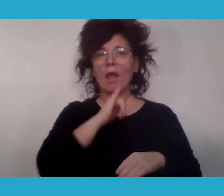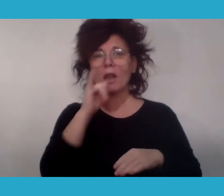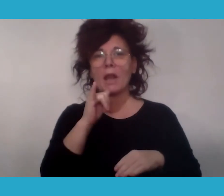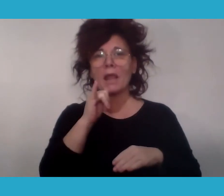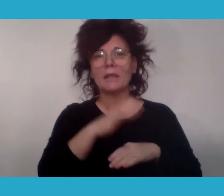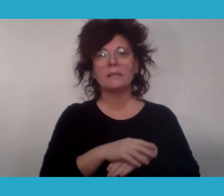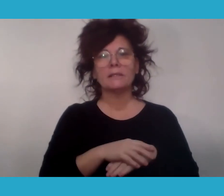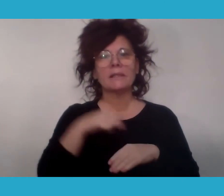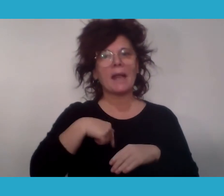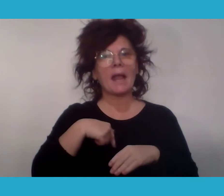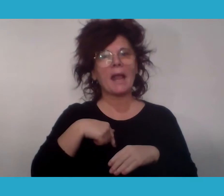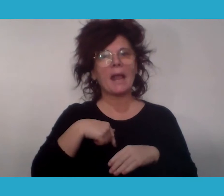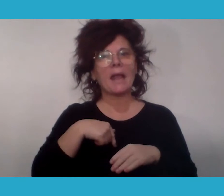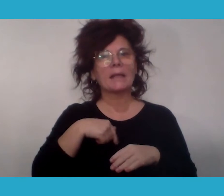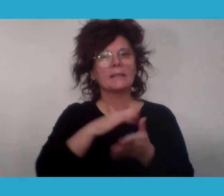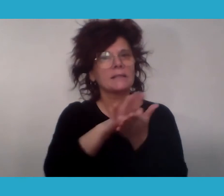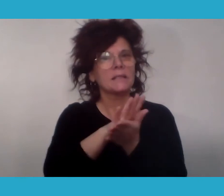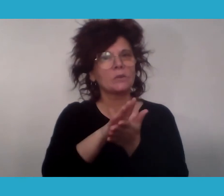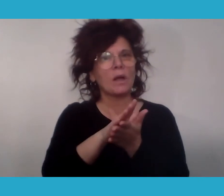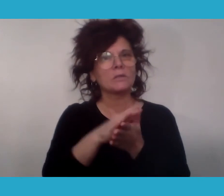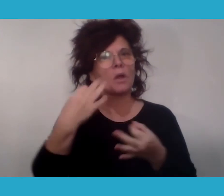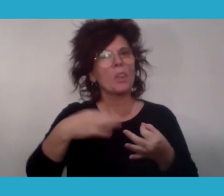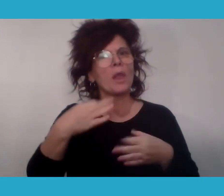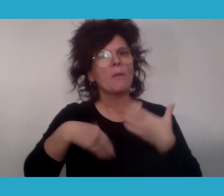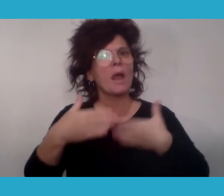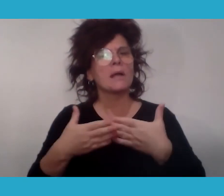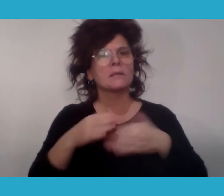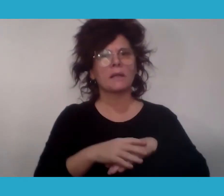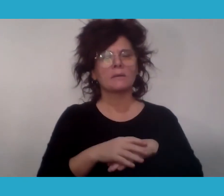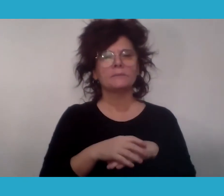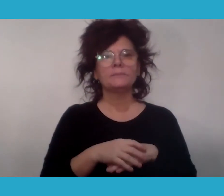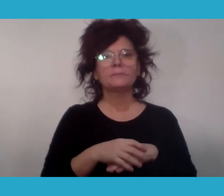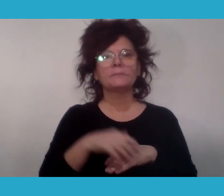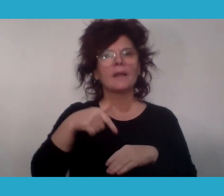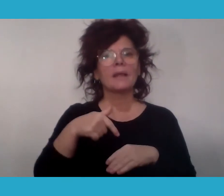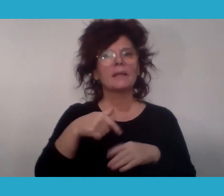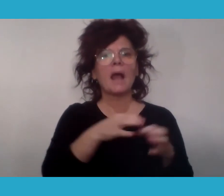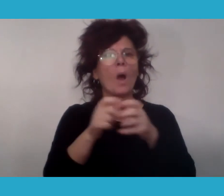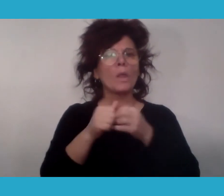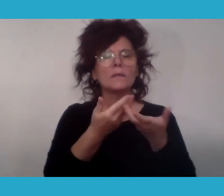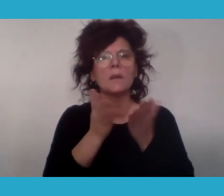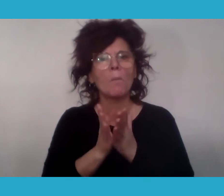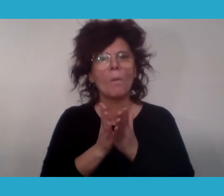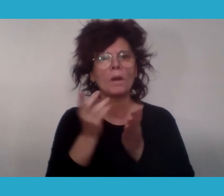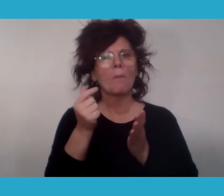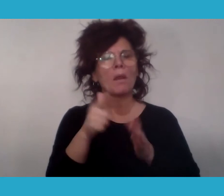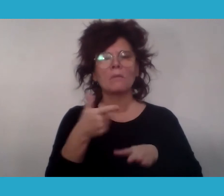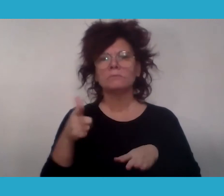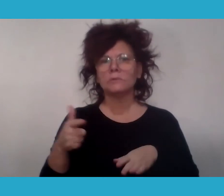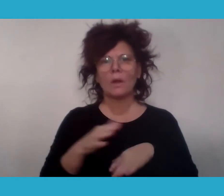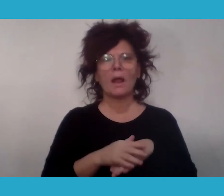tiene la obligación de afrontar esta situación y le pregunta qué va a hacer. Por lo expuesto, considera que esta audiencia pública carece de toda validez, debiendo a las autoridades